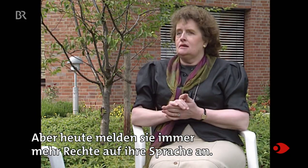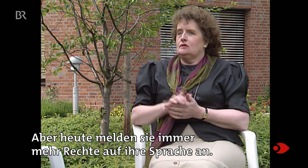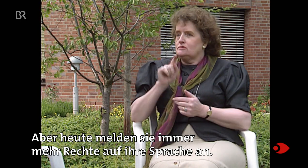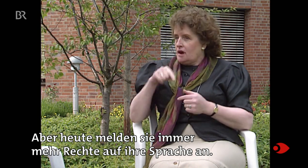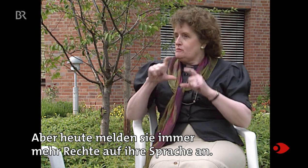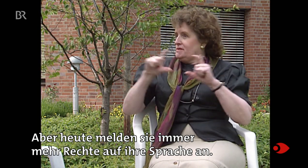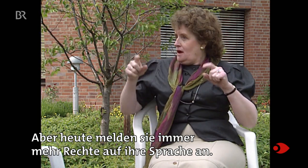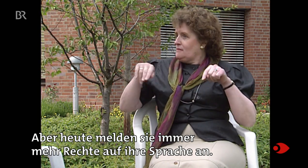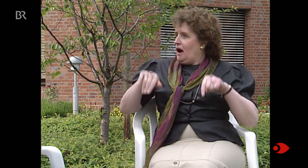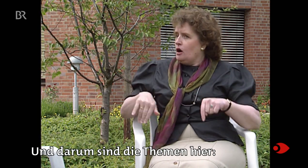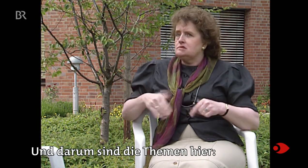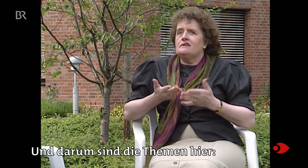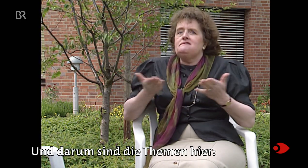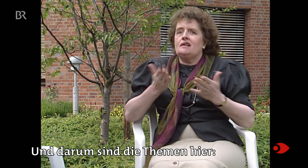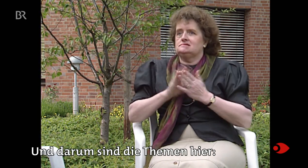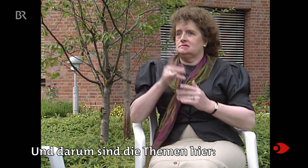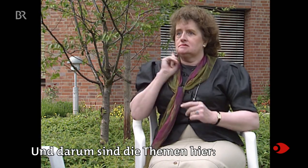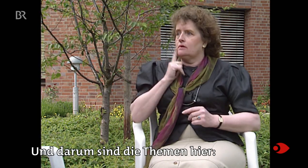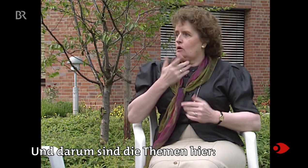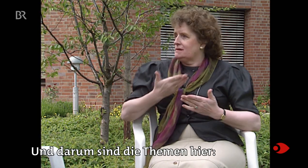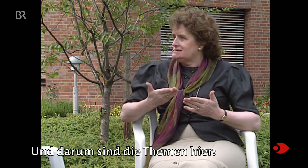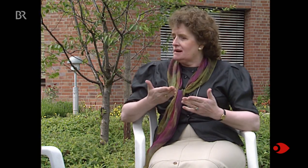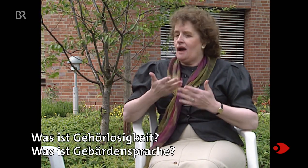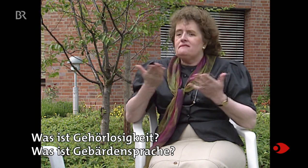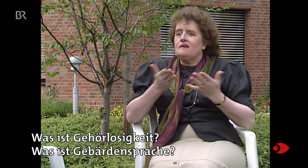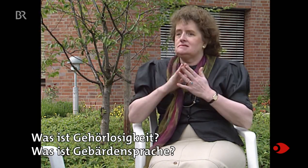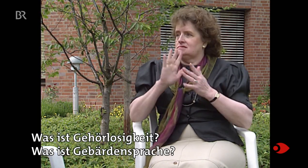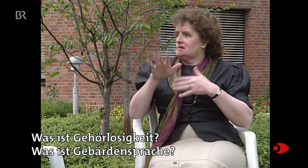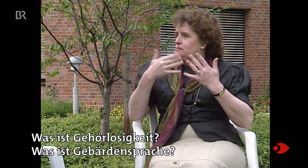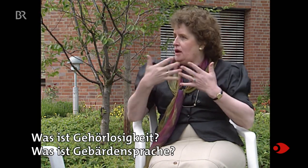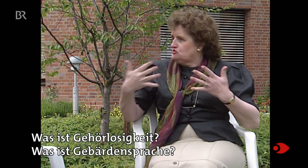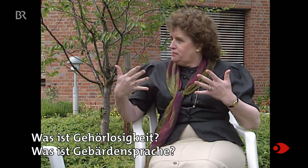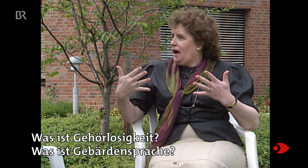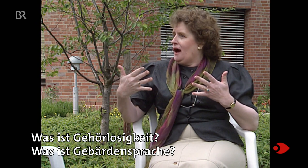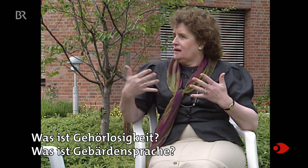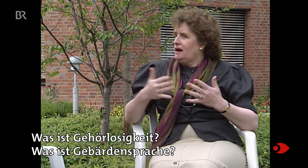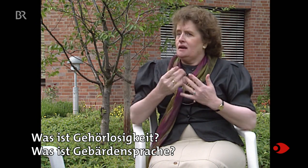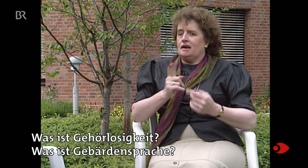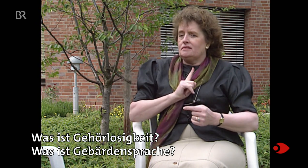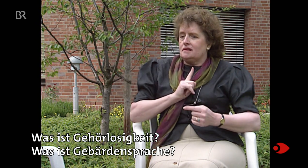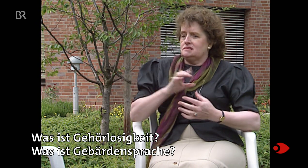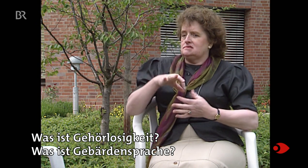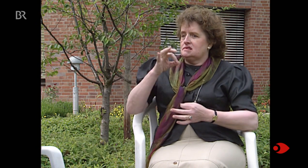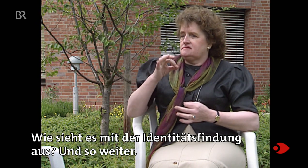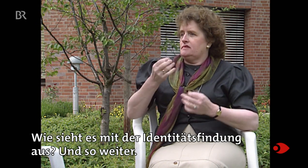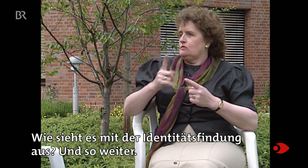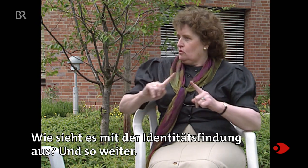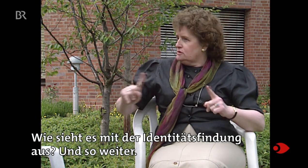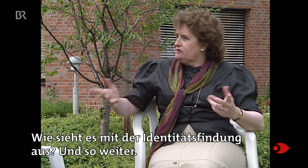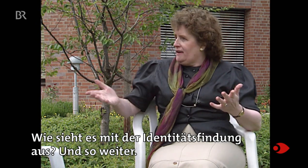auf ihre Sprache an. Und darum sind die Themen hier, was ist Gehörlosigkeit, was ist Gebärdensprache, wie sieht es mit der